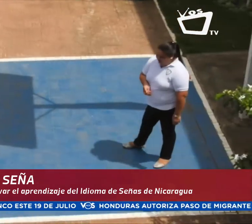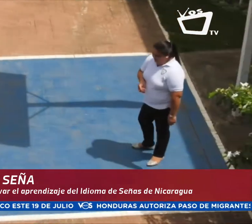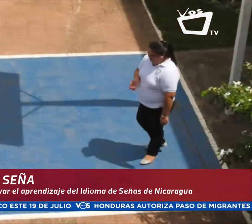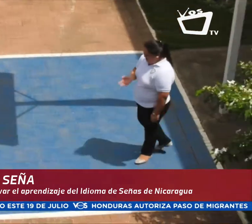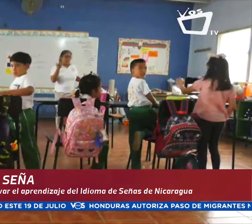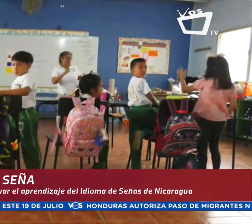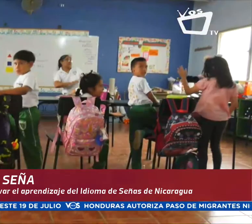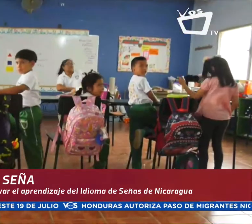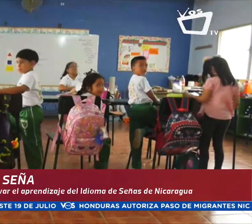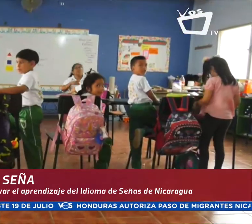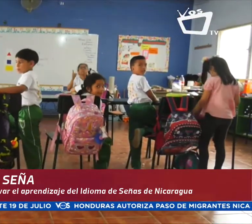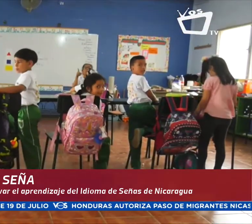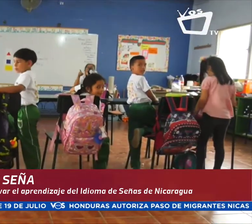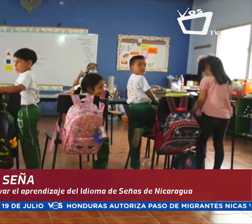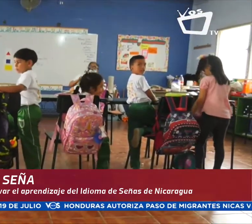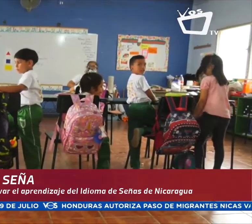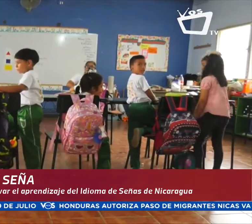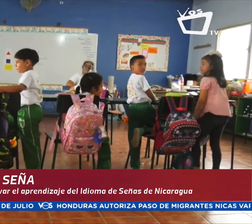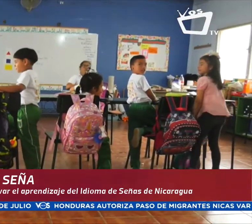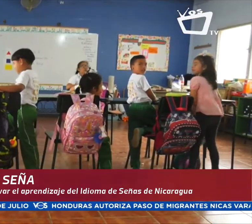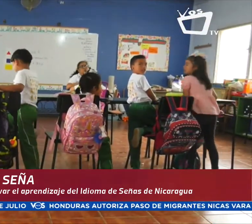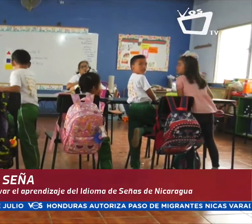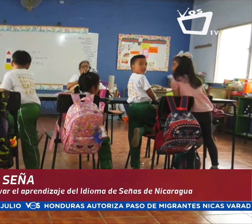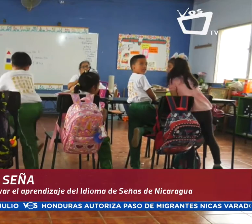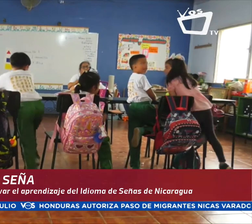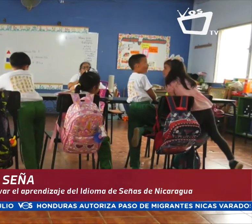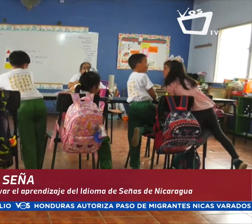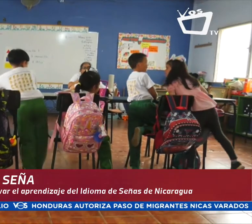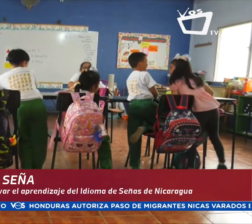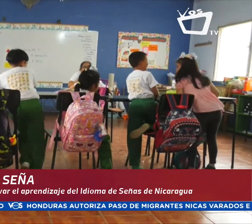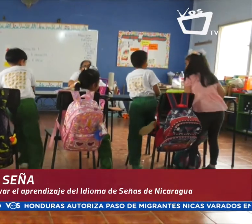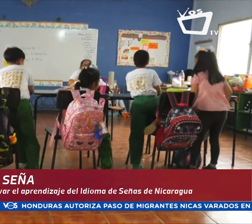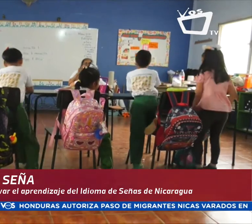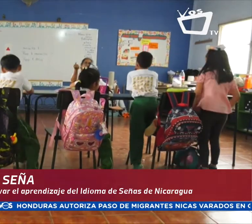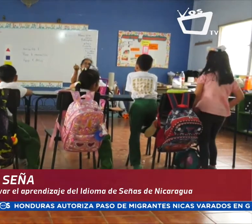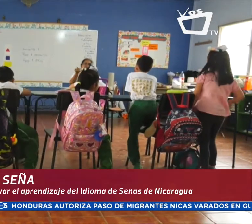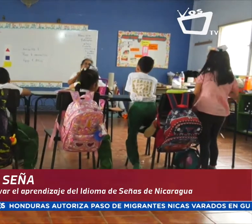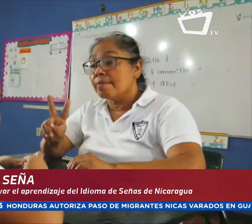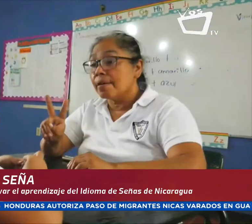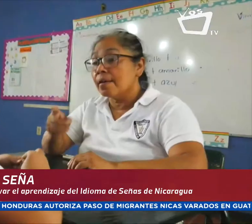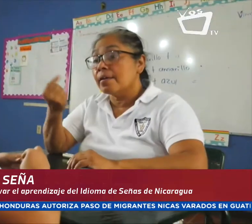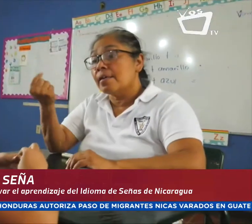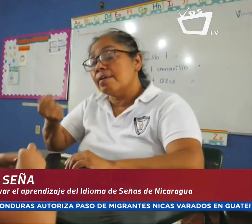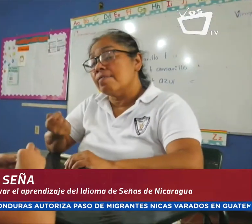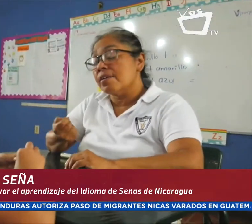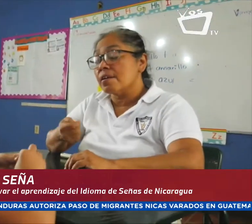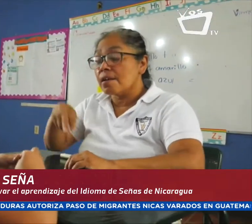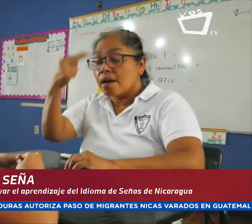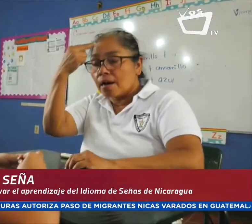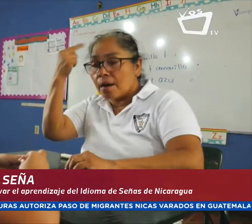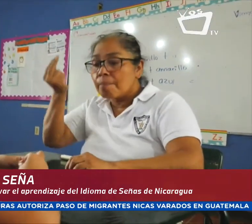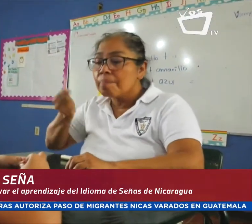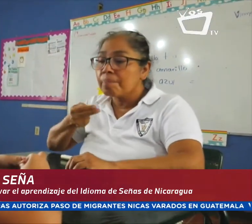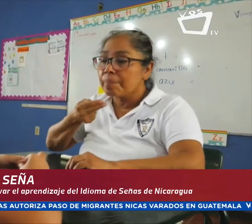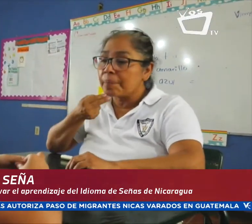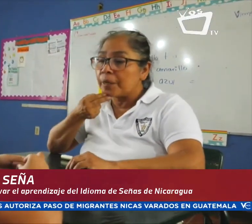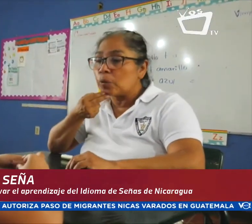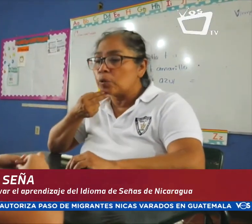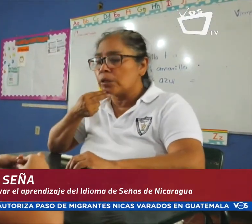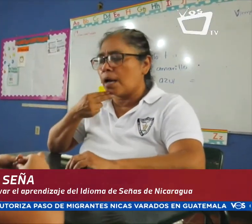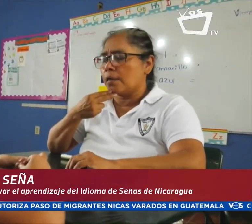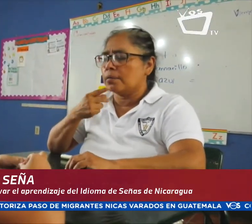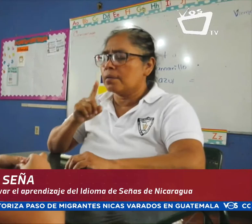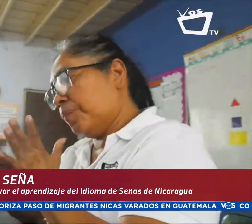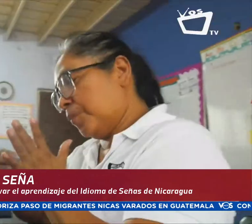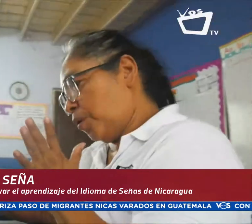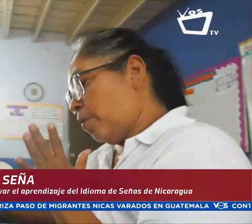quieran aprender el idioma de seña en Nicaragua. Y yo creo que también la presentadora nos va a facilitar muchísimo eso porque es